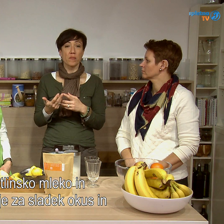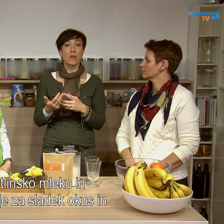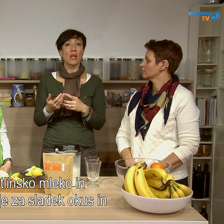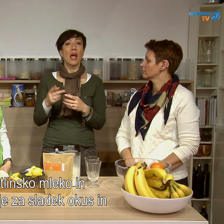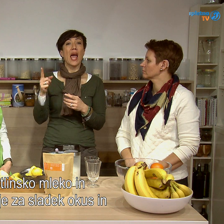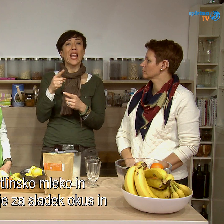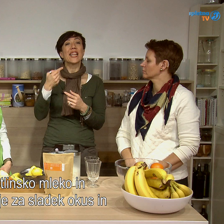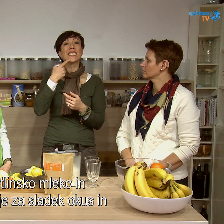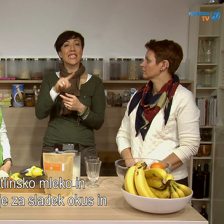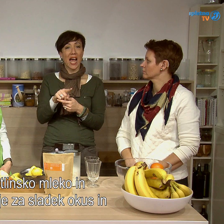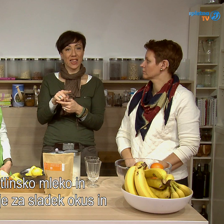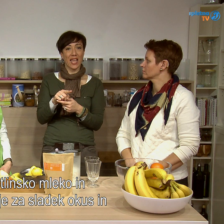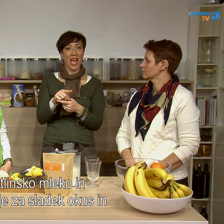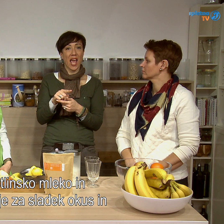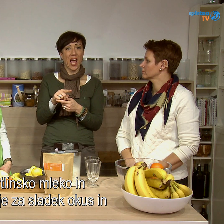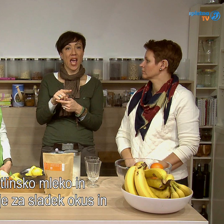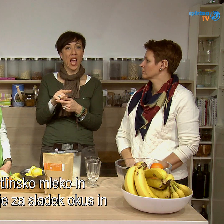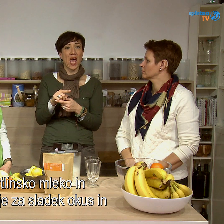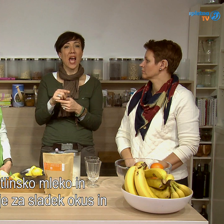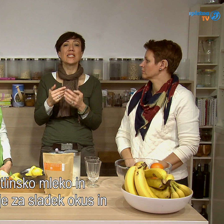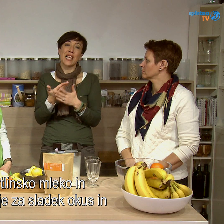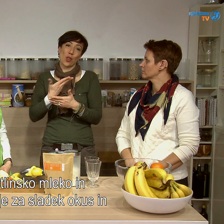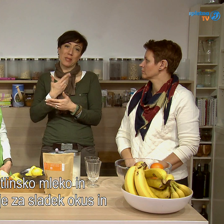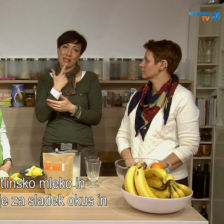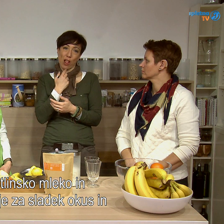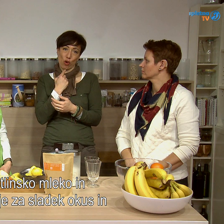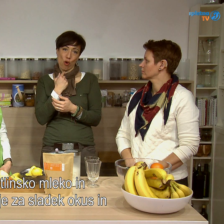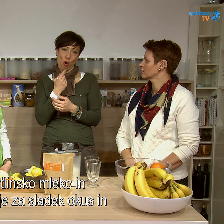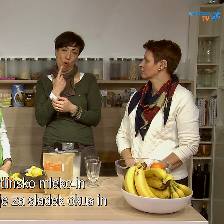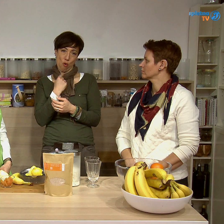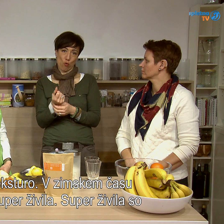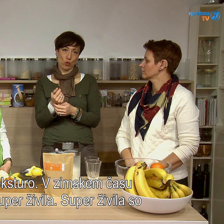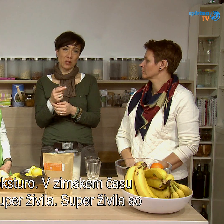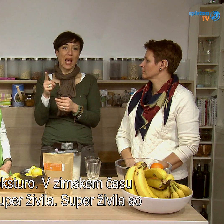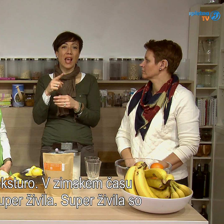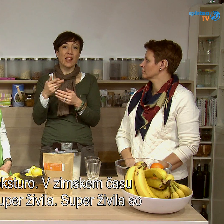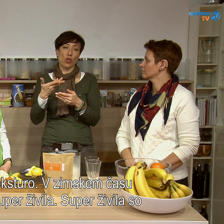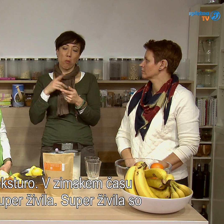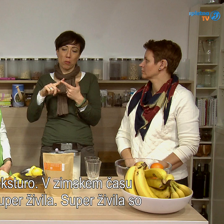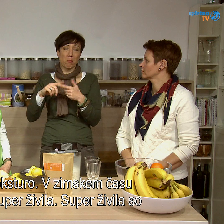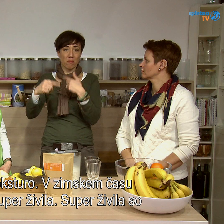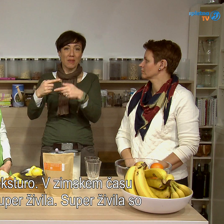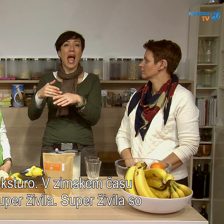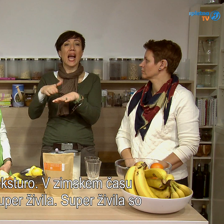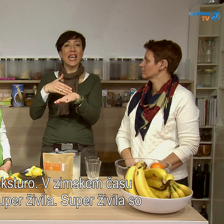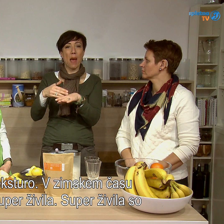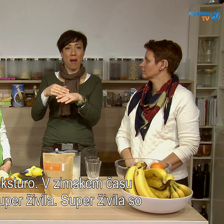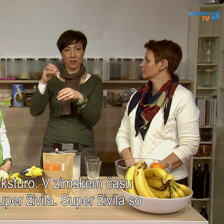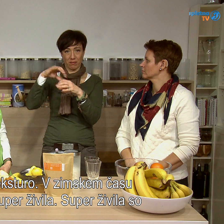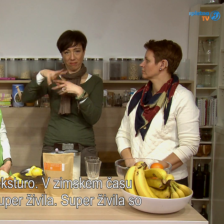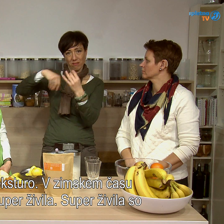in pa sadje za sladek okus in kremasto teksturo.